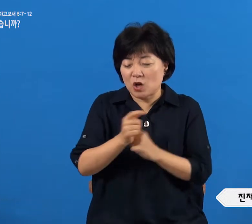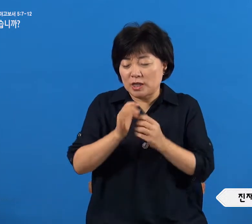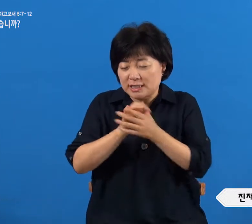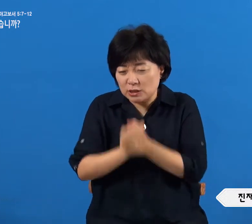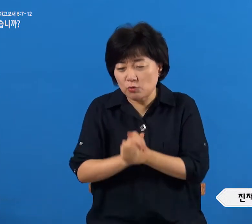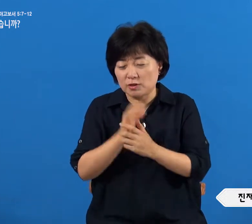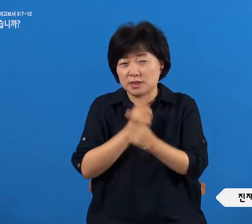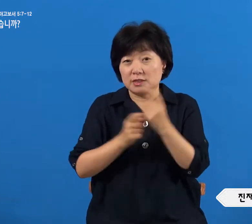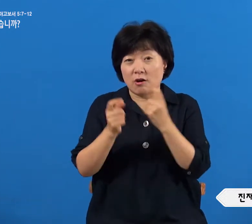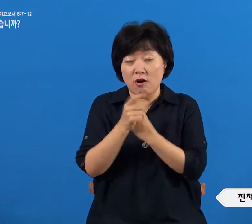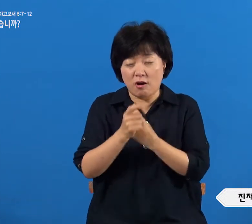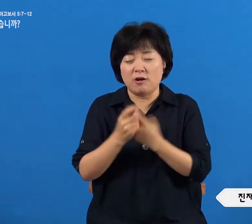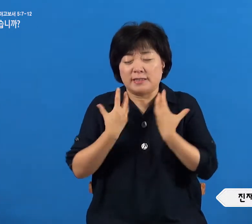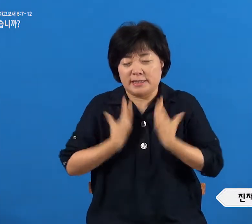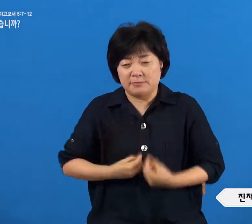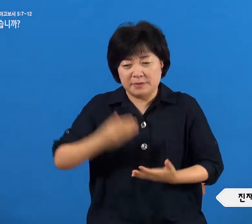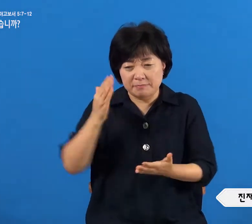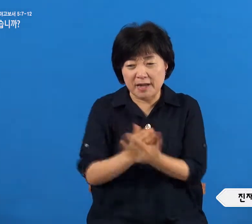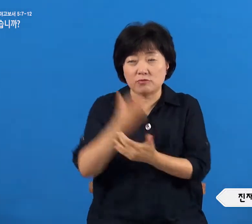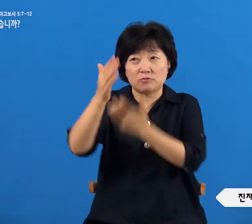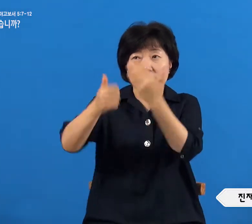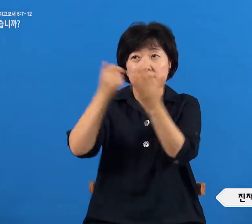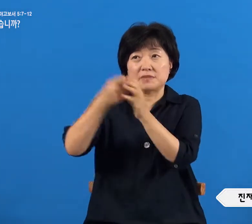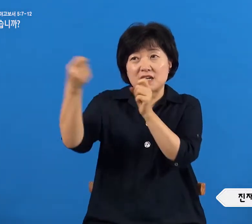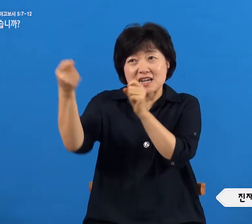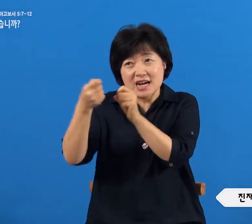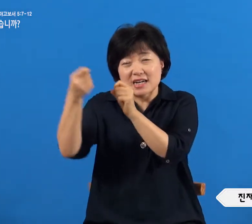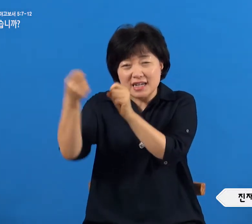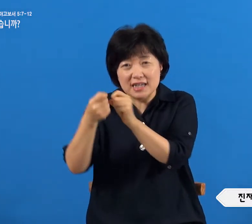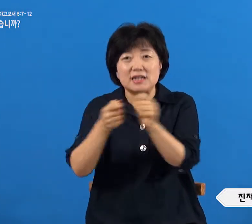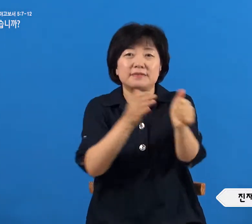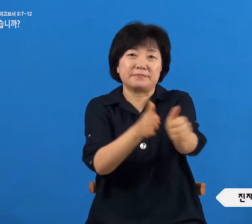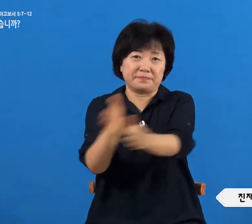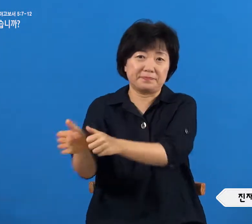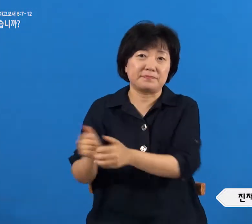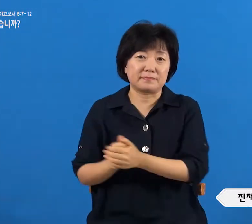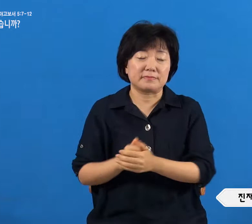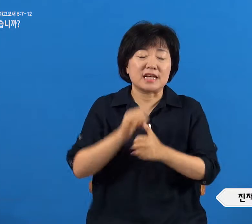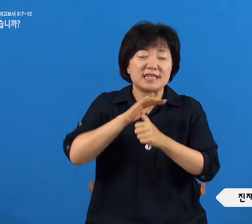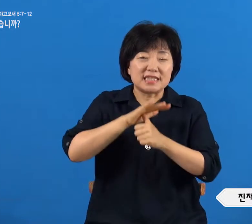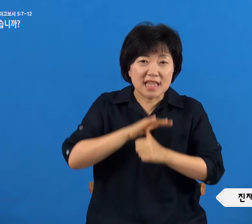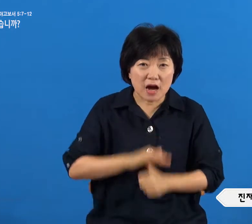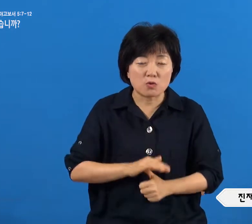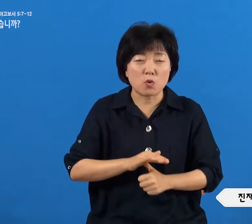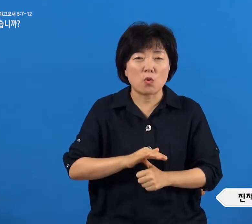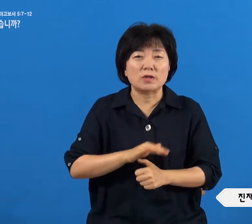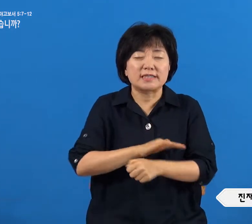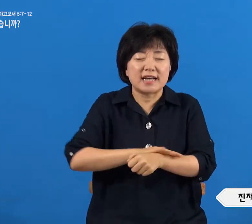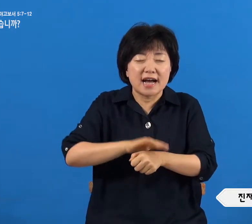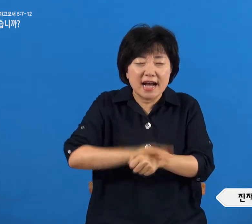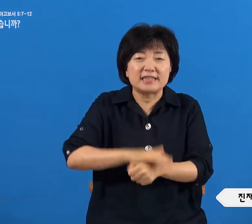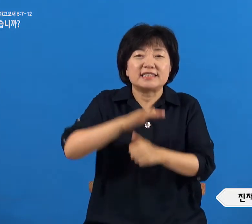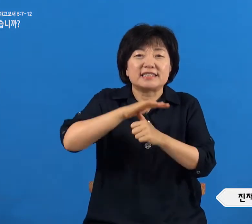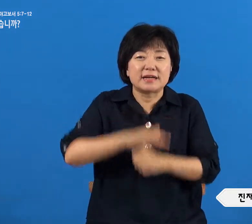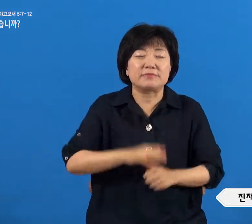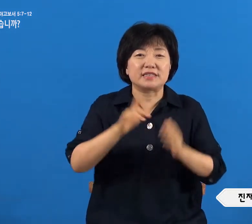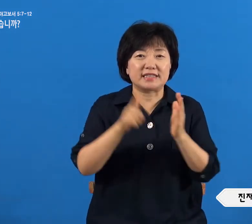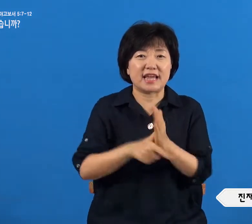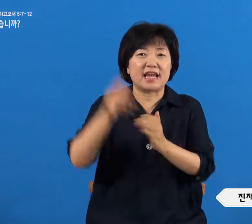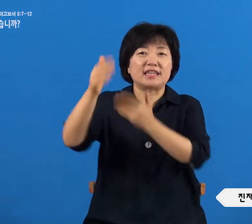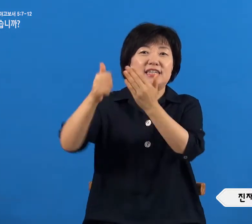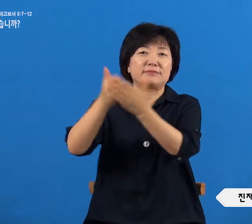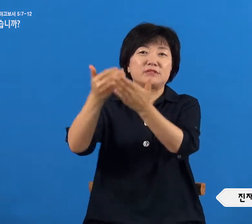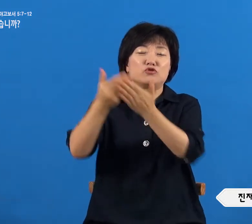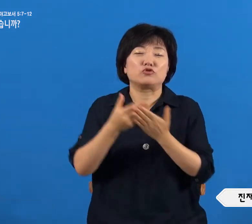낙심하지 말고 하나님 앞에 더 가깝게 나오십시오. 인내하고 참을 때 하나님이